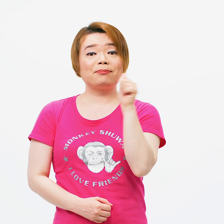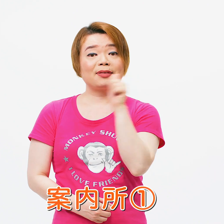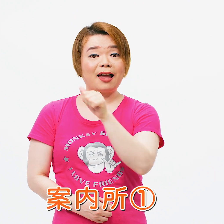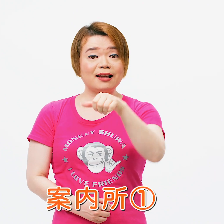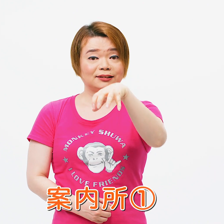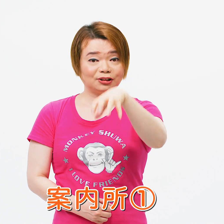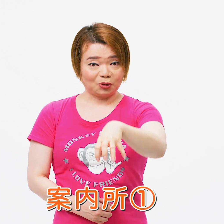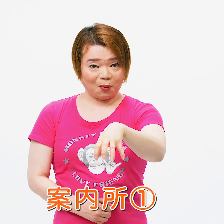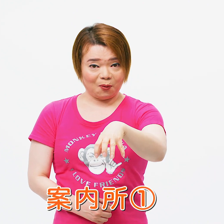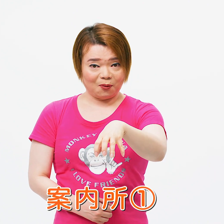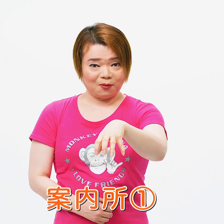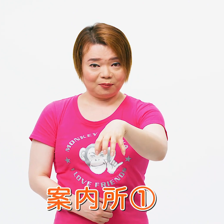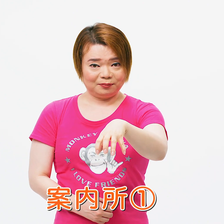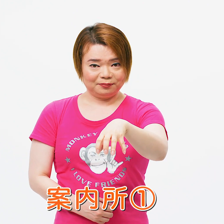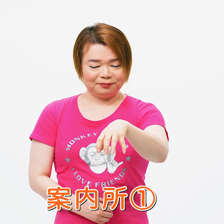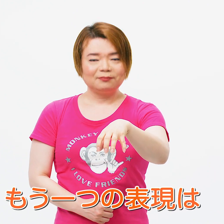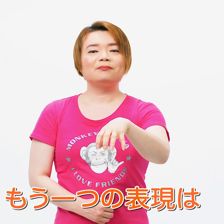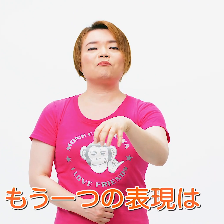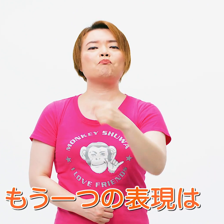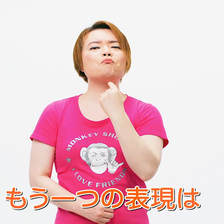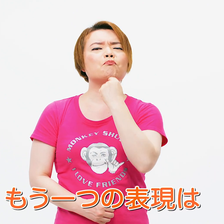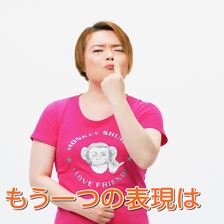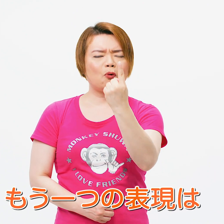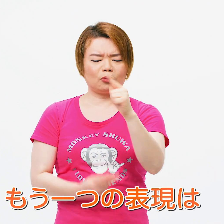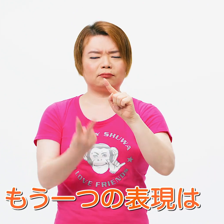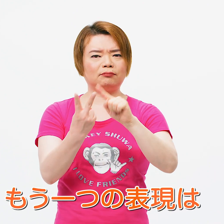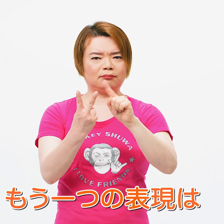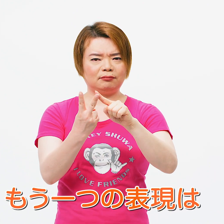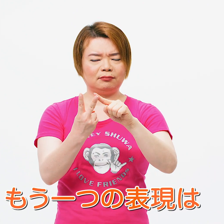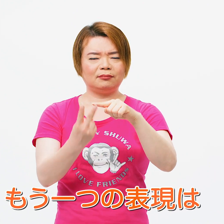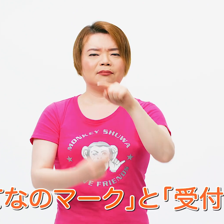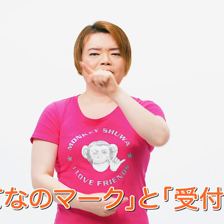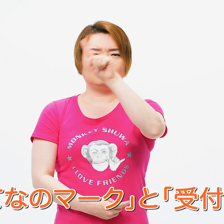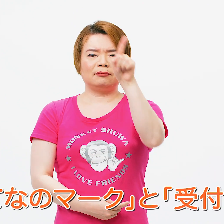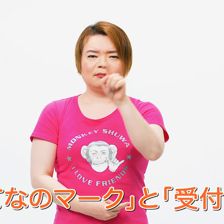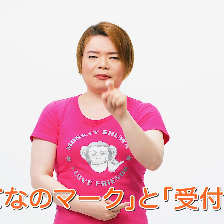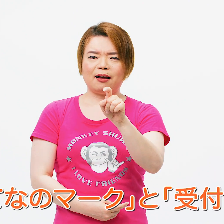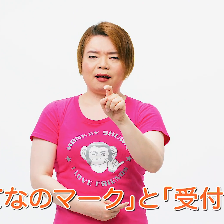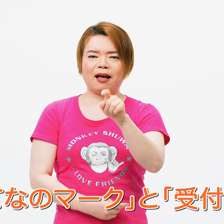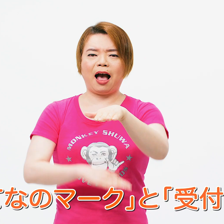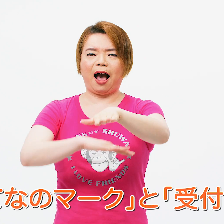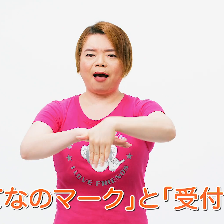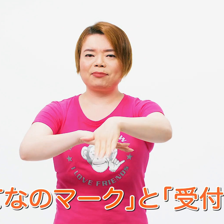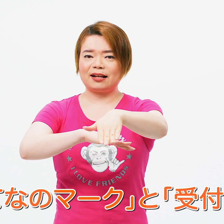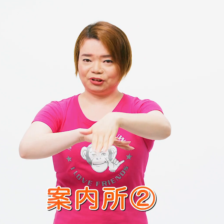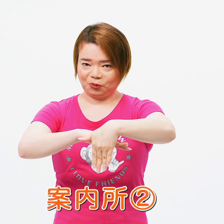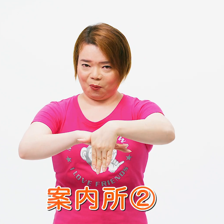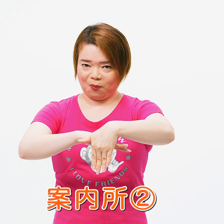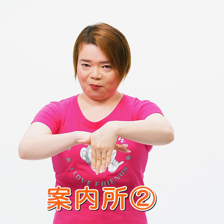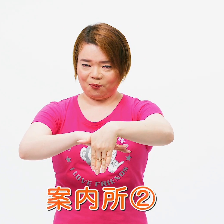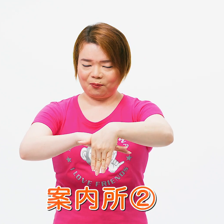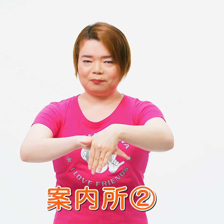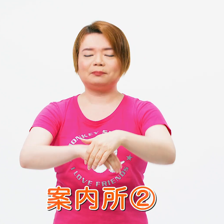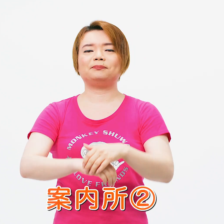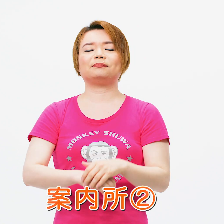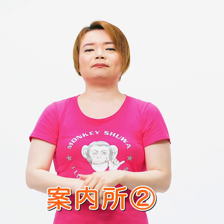案内所。もう一つの表現は、ハテナのマークと受付で案内所という方法もあ